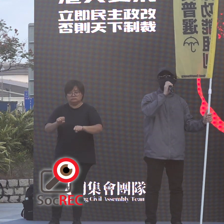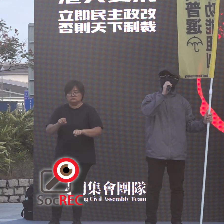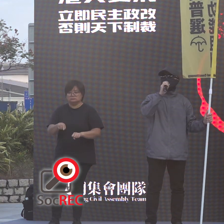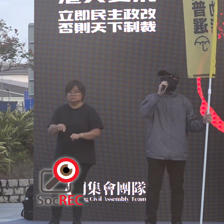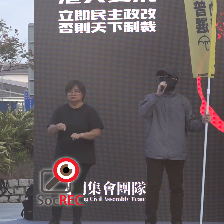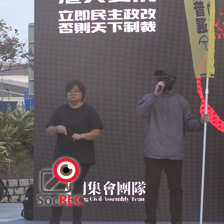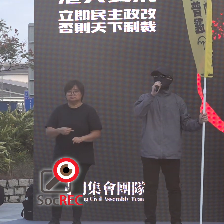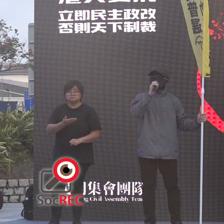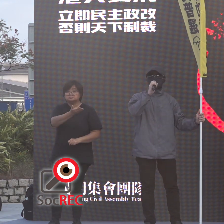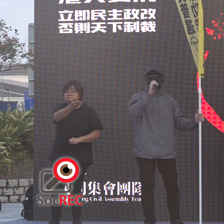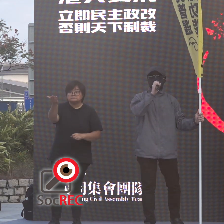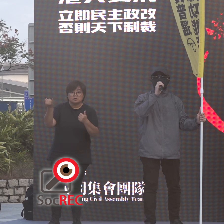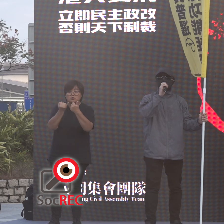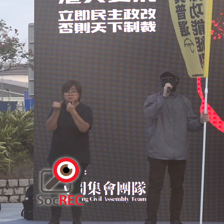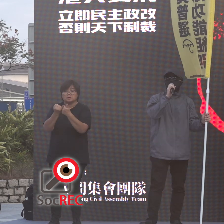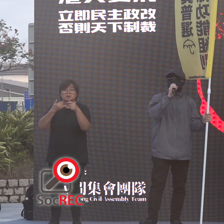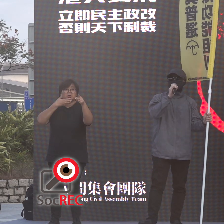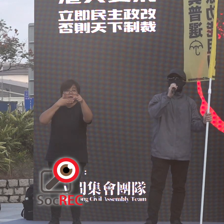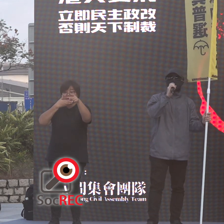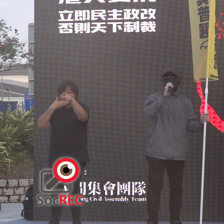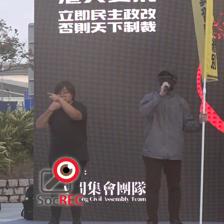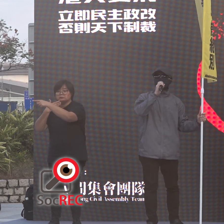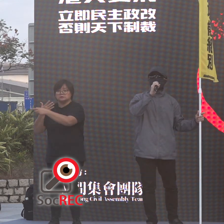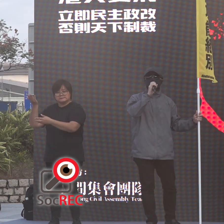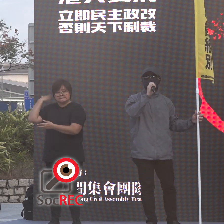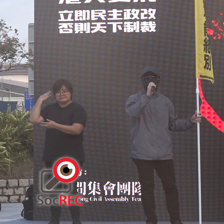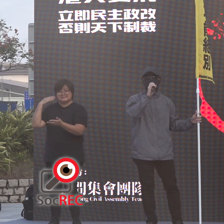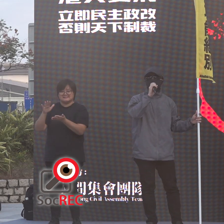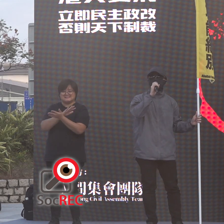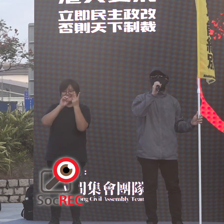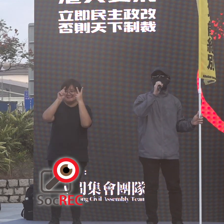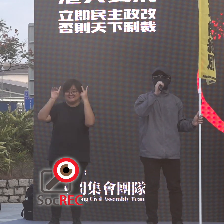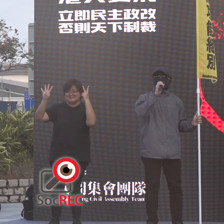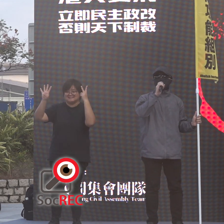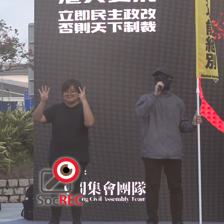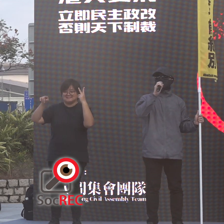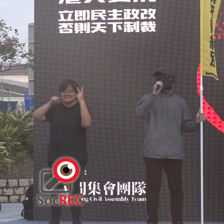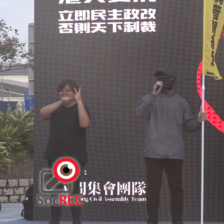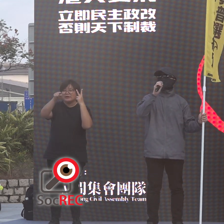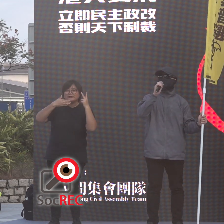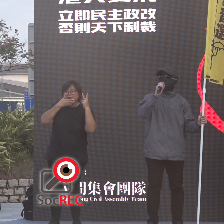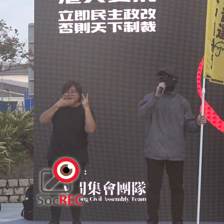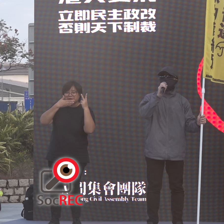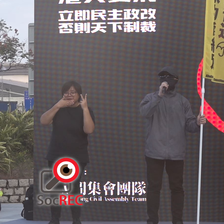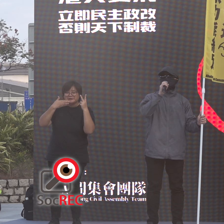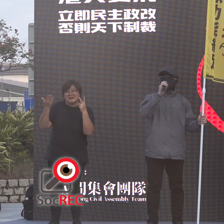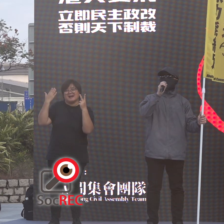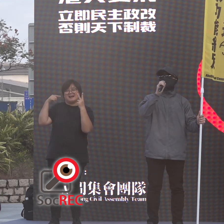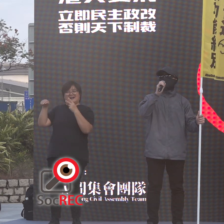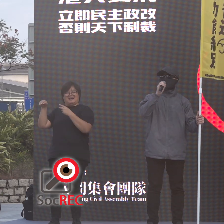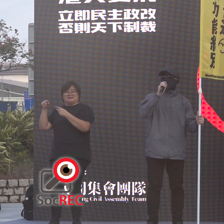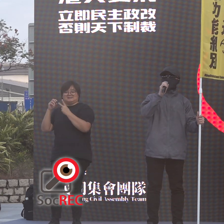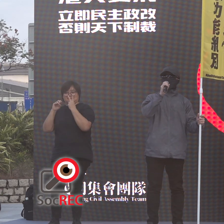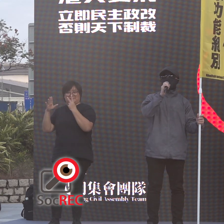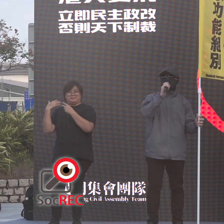生朋友，2014年的時候可能你未參與過在抗爭的裡面，但